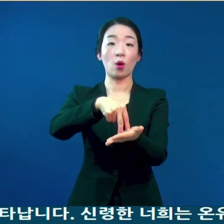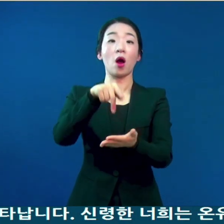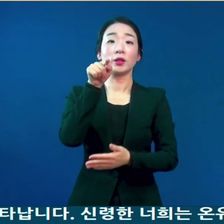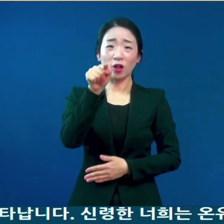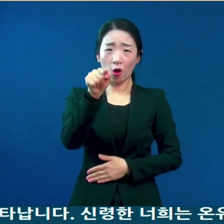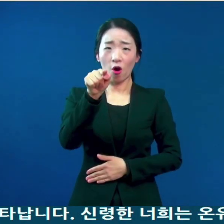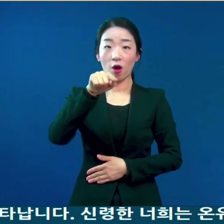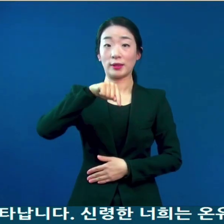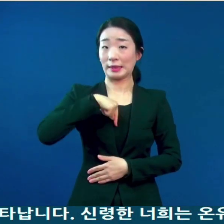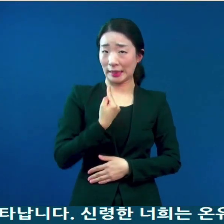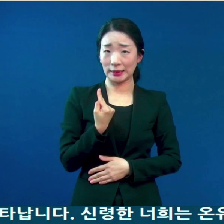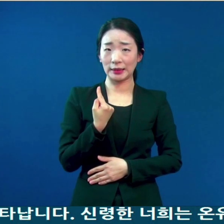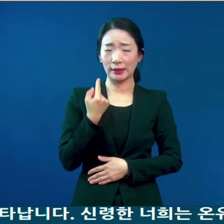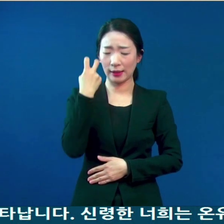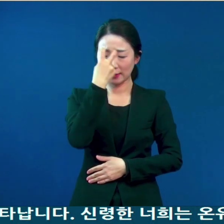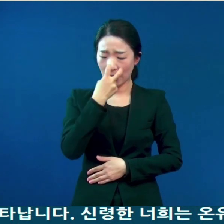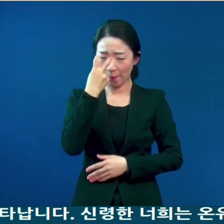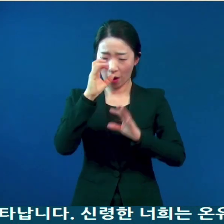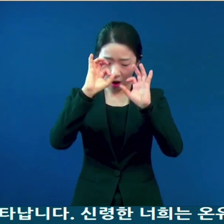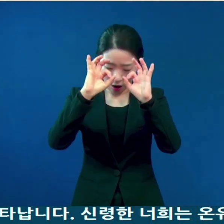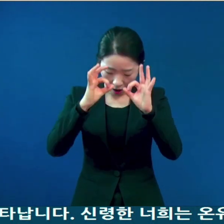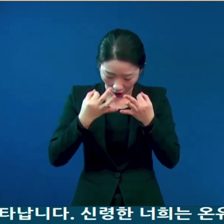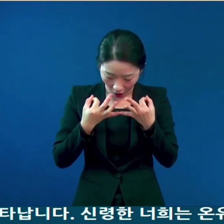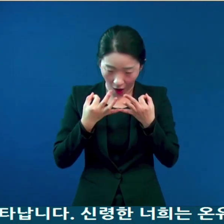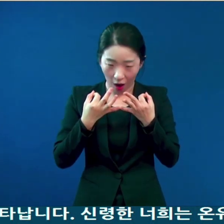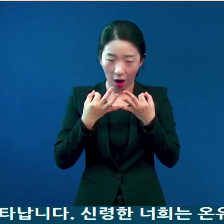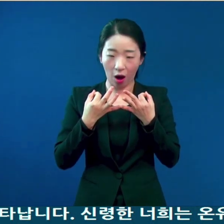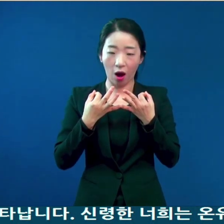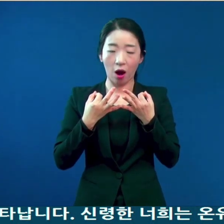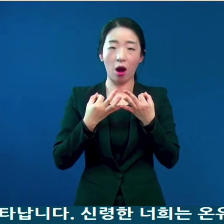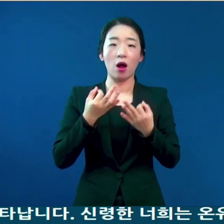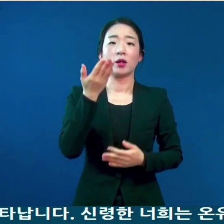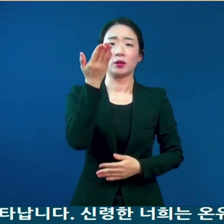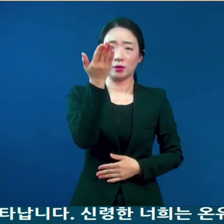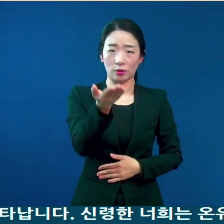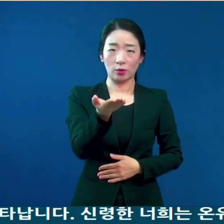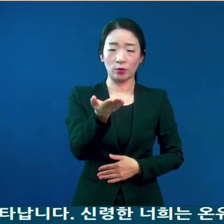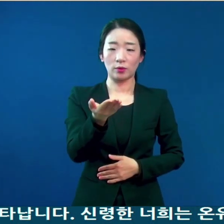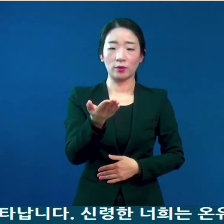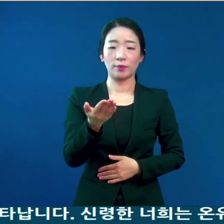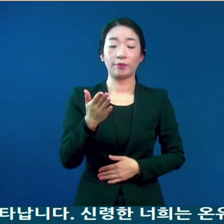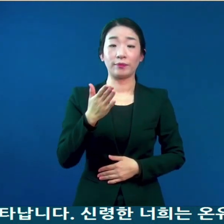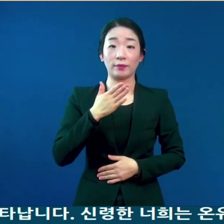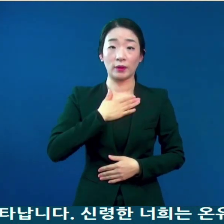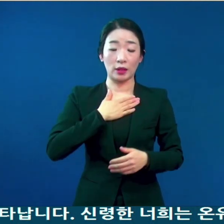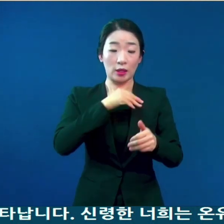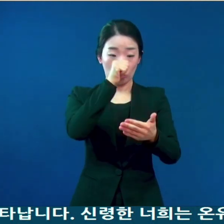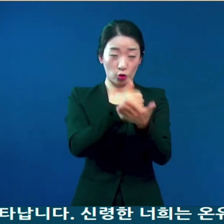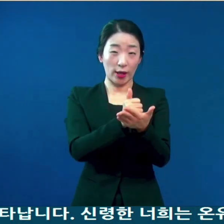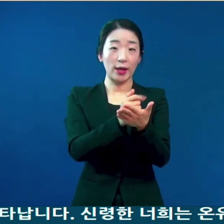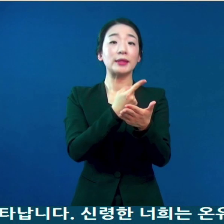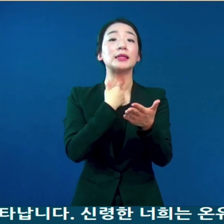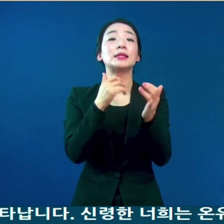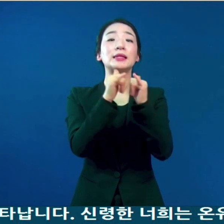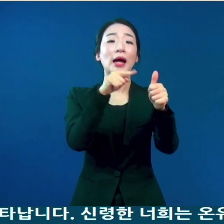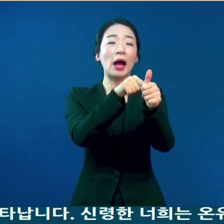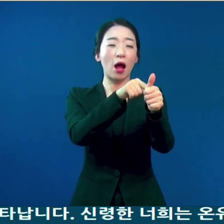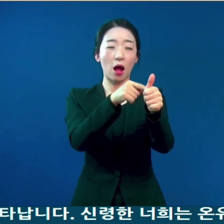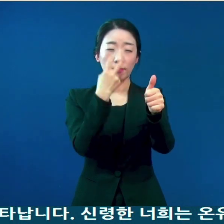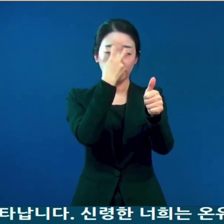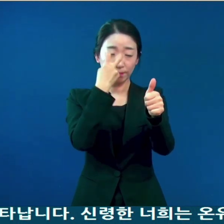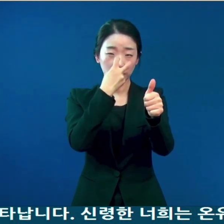살펴봐. 그를 바로잡는 일과 너 자신을 살펴보는 일을 동시에 하라고 설명하고 있습니다.